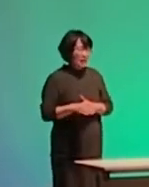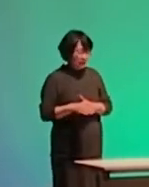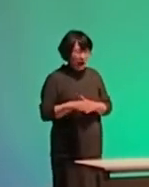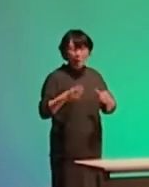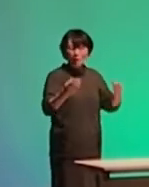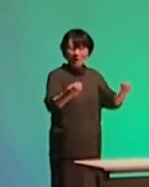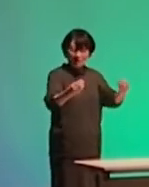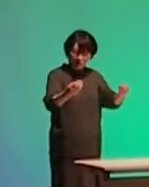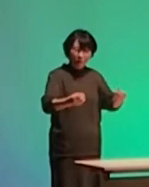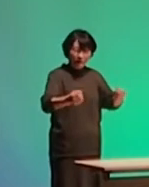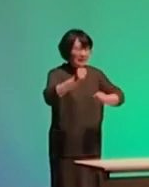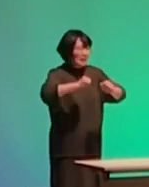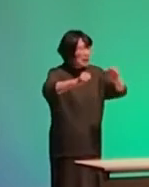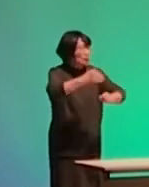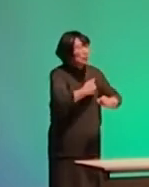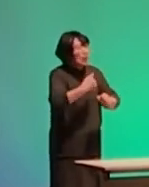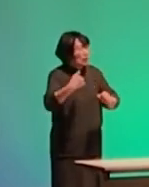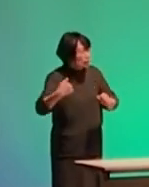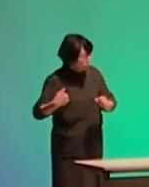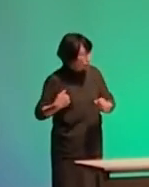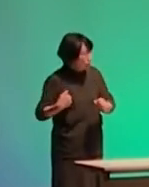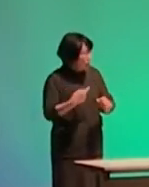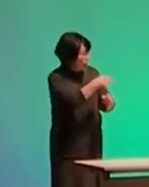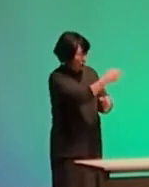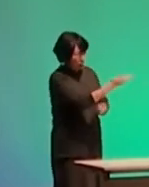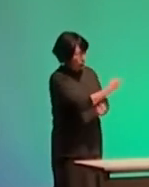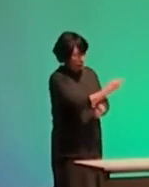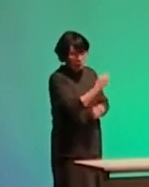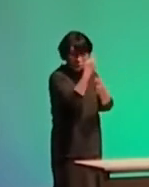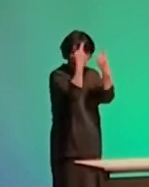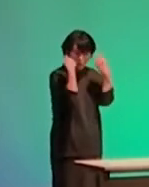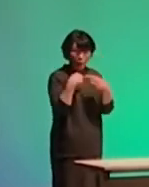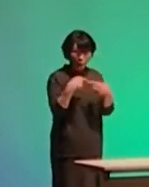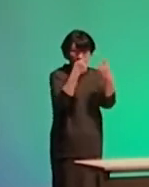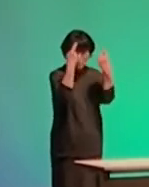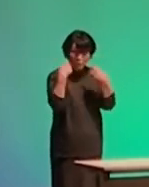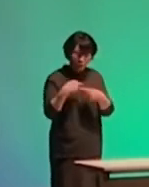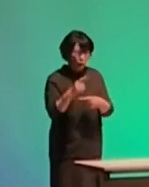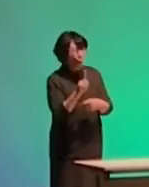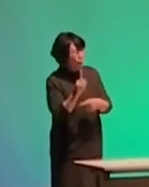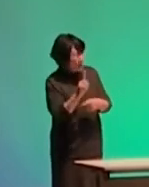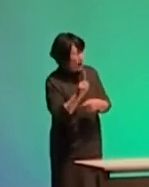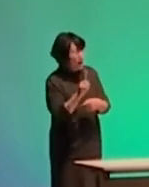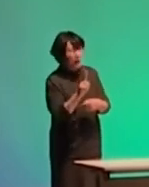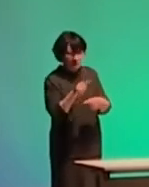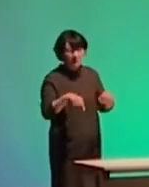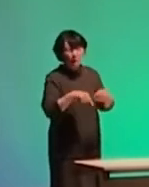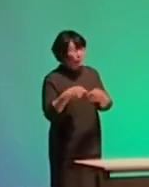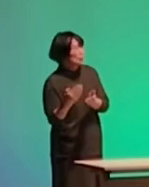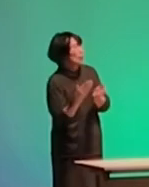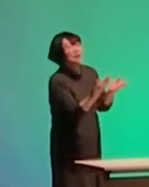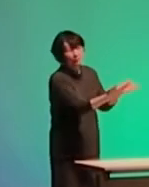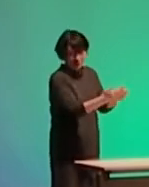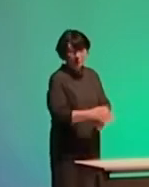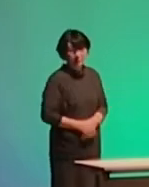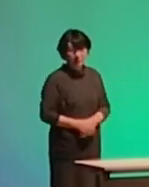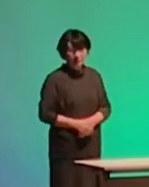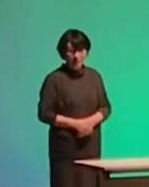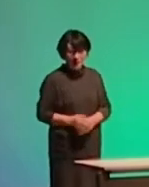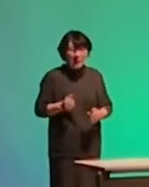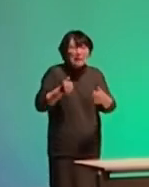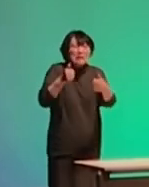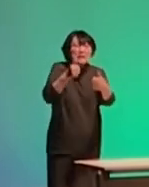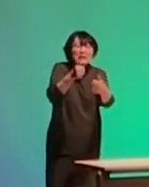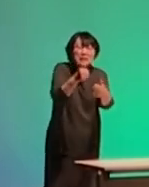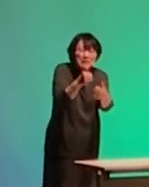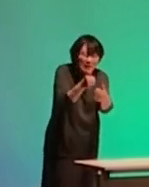くというのは一体それぞれの皆さんにとってどういうことなのかということをお聞きしたいと思うんですが、チャレンジ度っていう